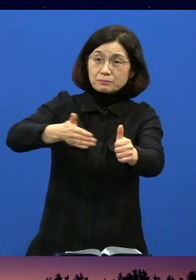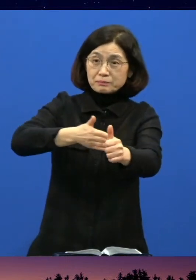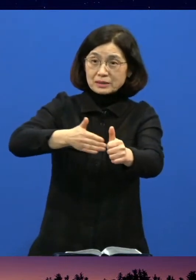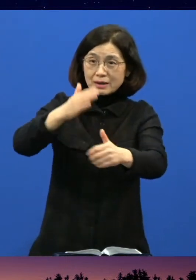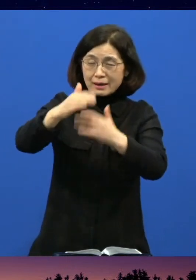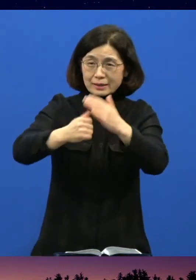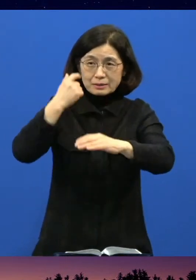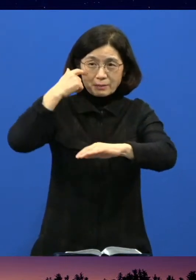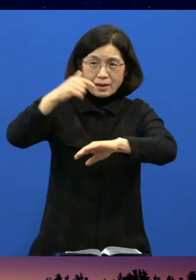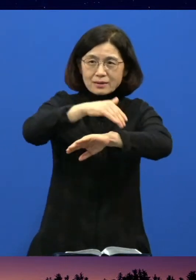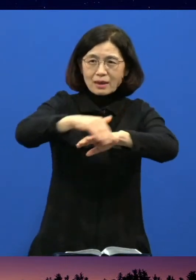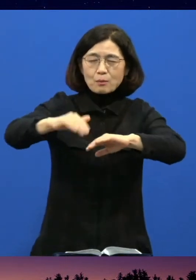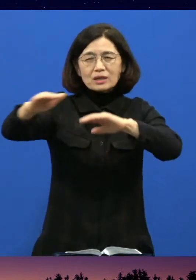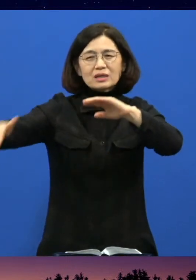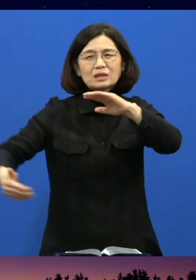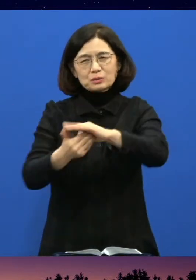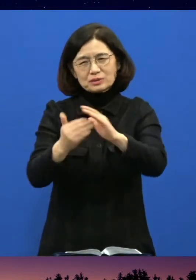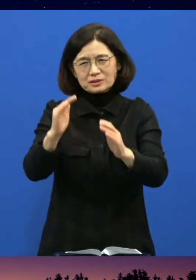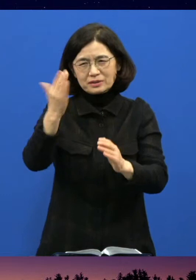여러분.